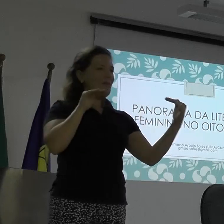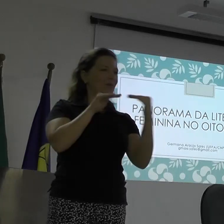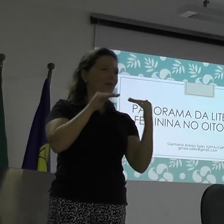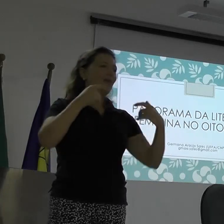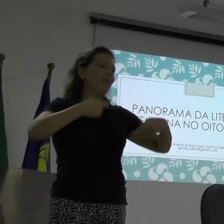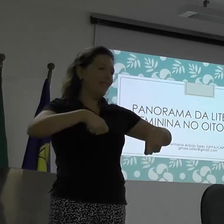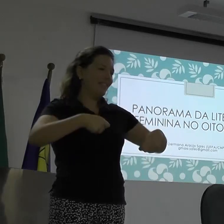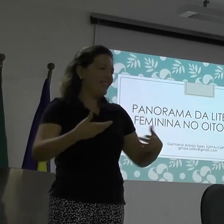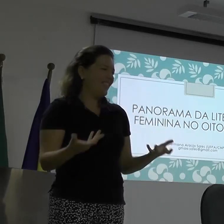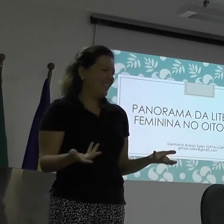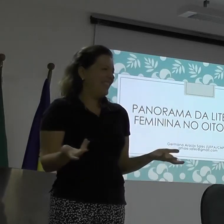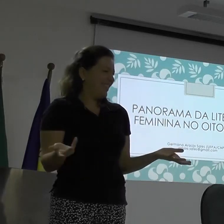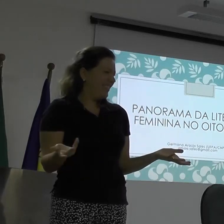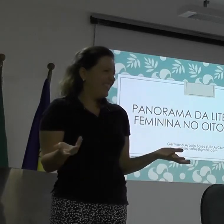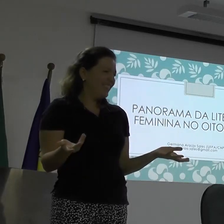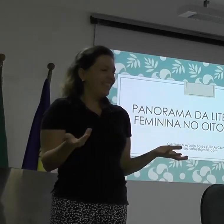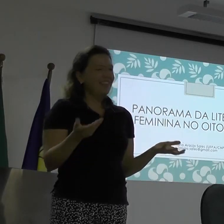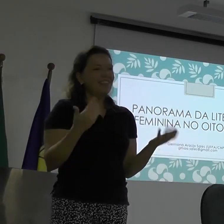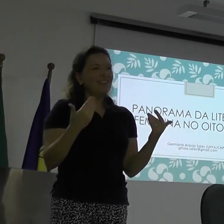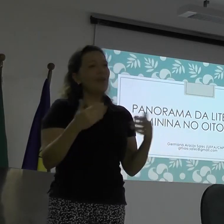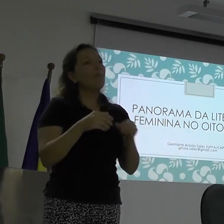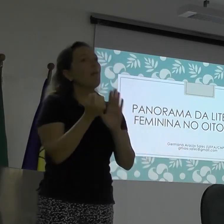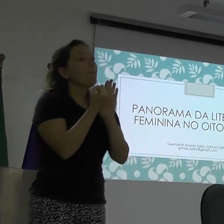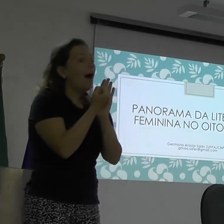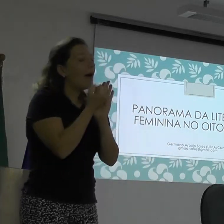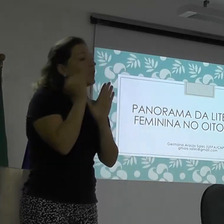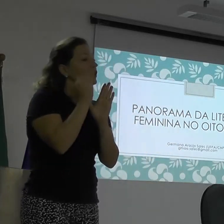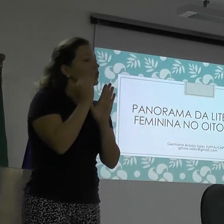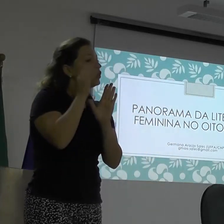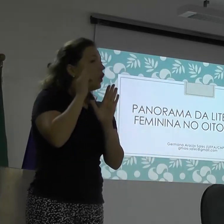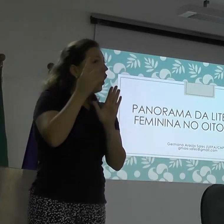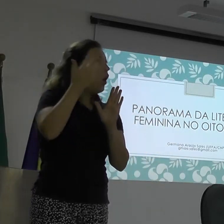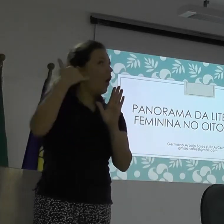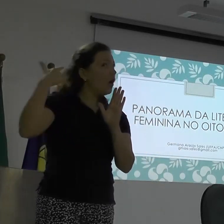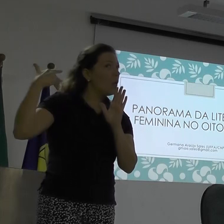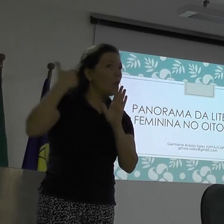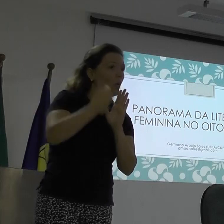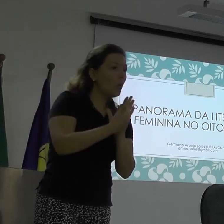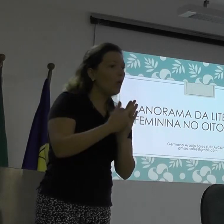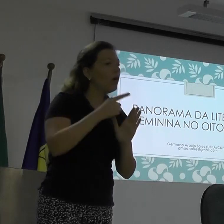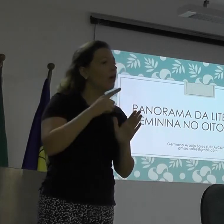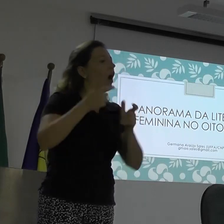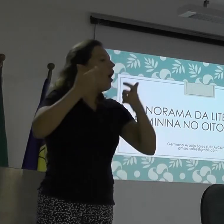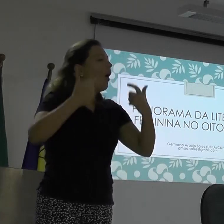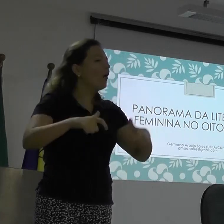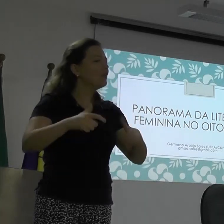isso. As marcas da história, elas estão nessas fontes